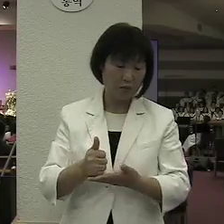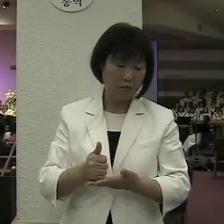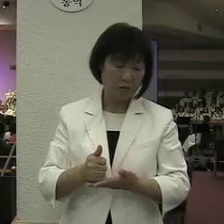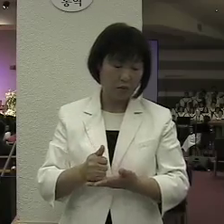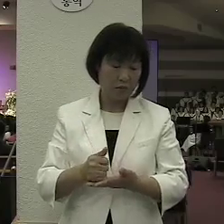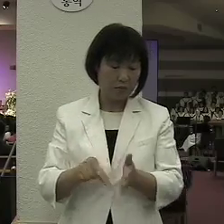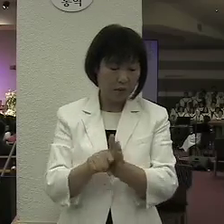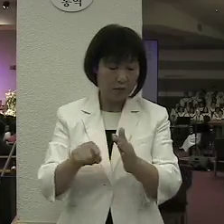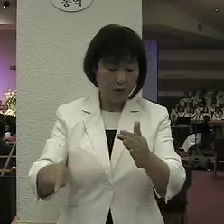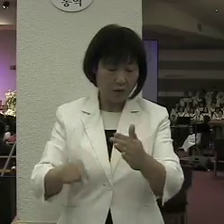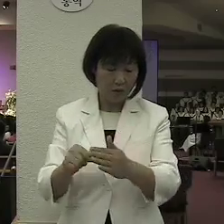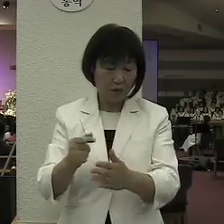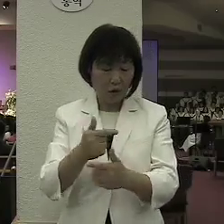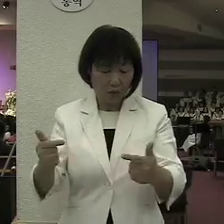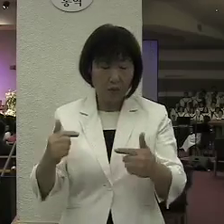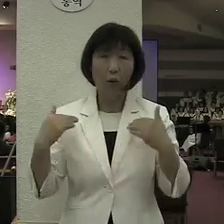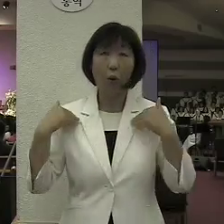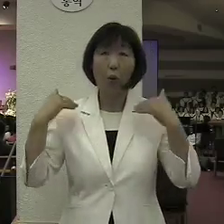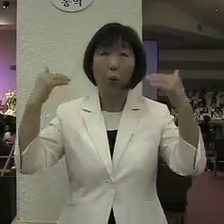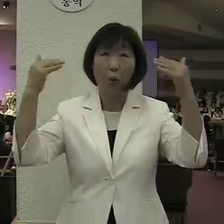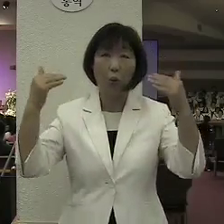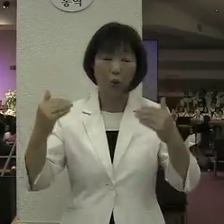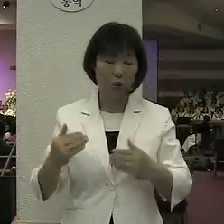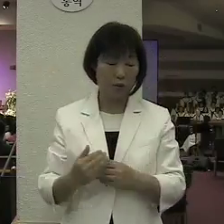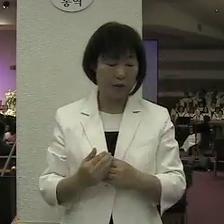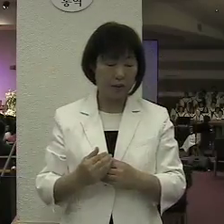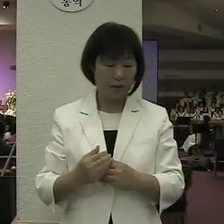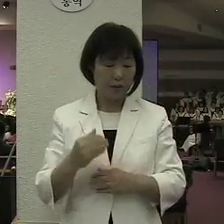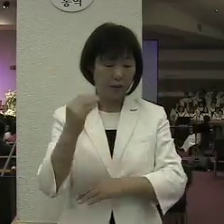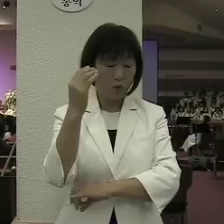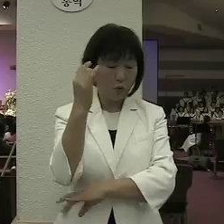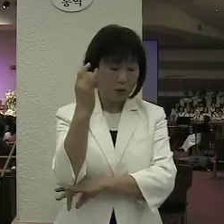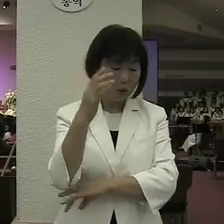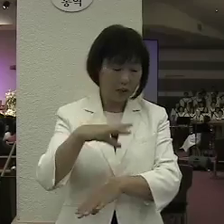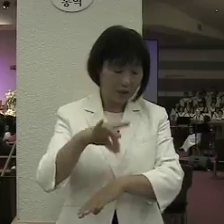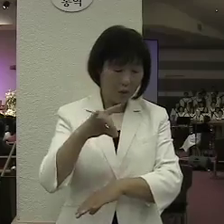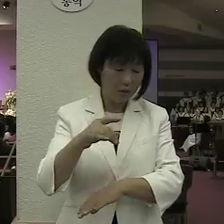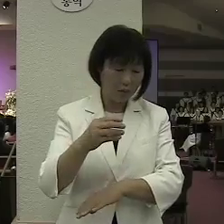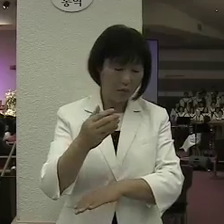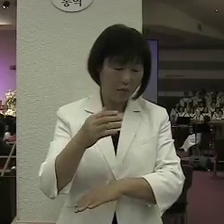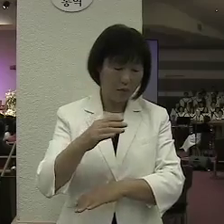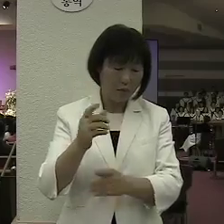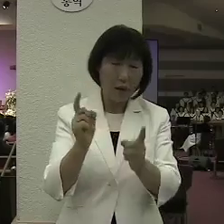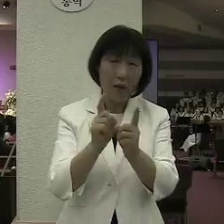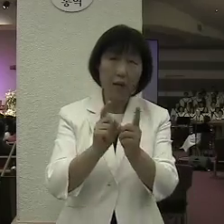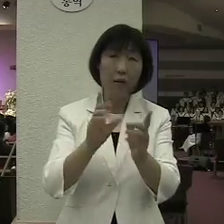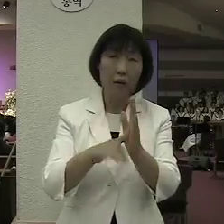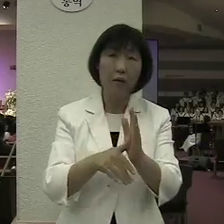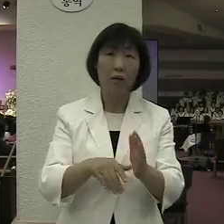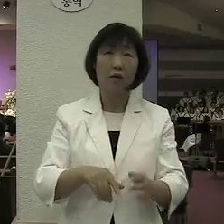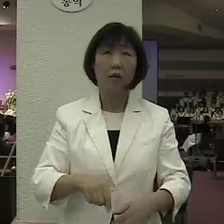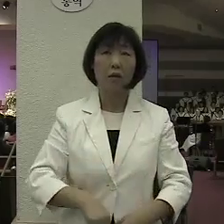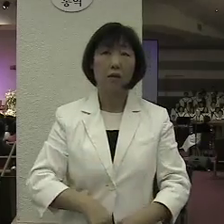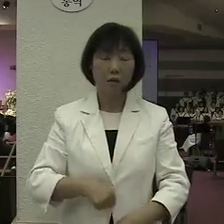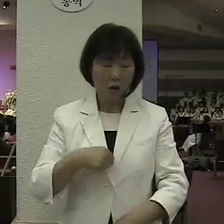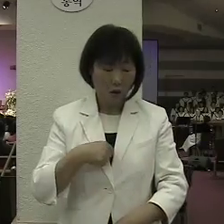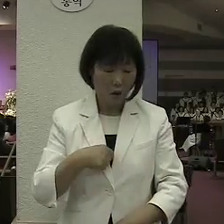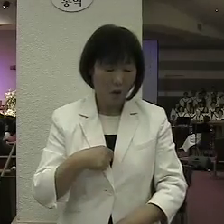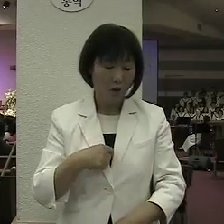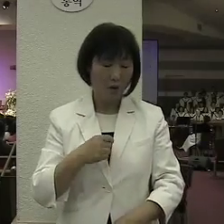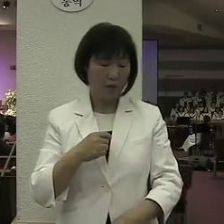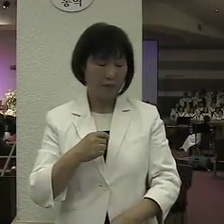20일 일기장을 열어서 거기 내용을 잠시 보았습니다. 데이비스에서 사역하고 있을 때